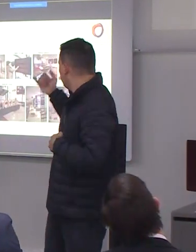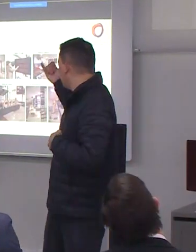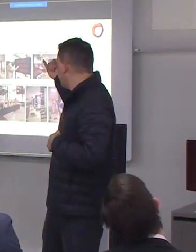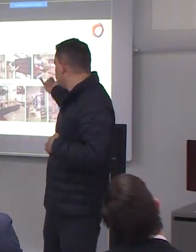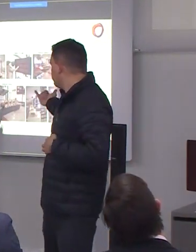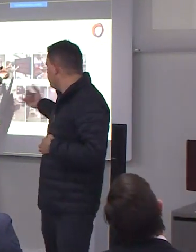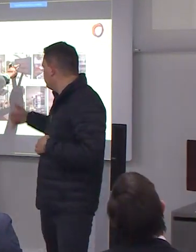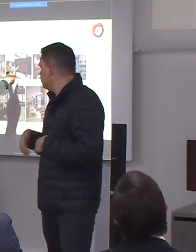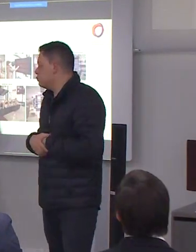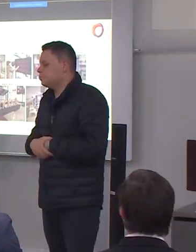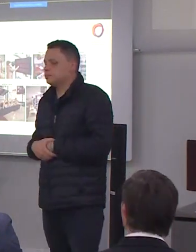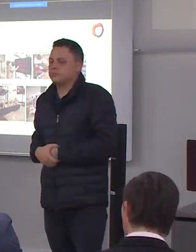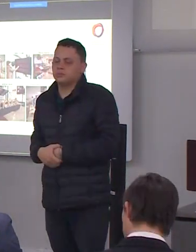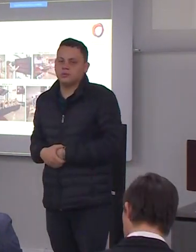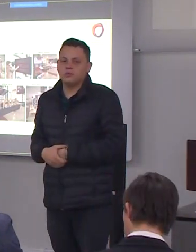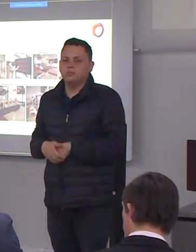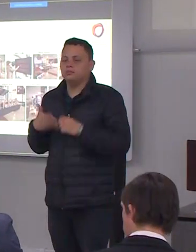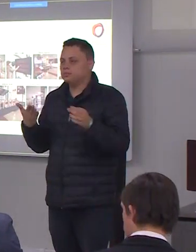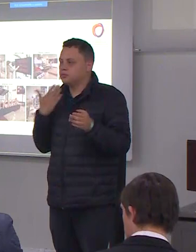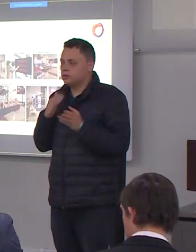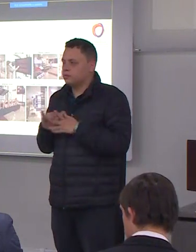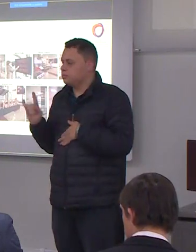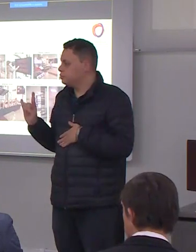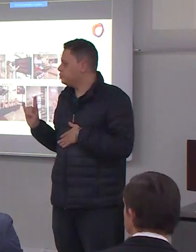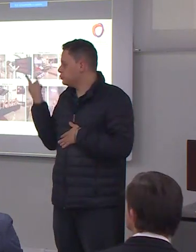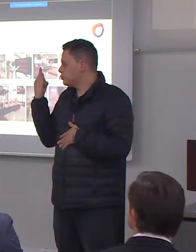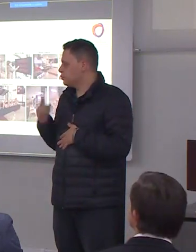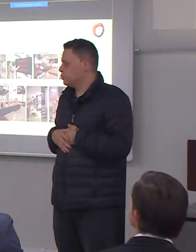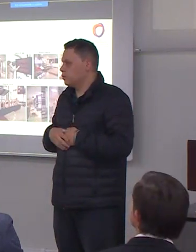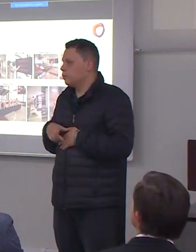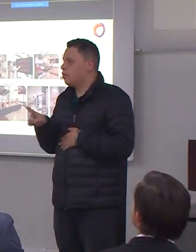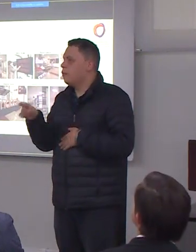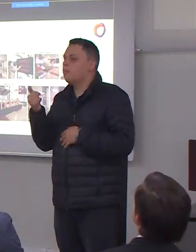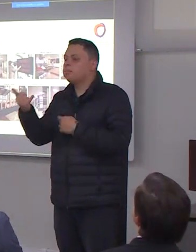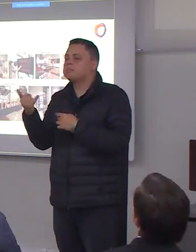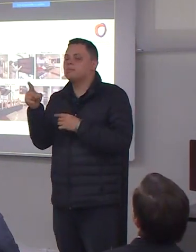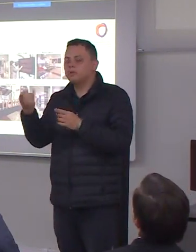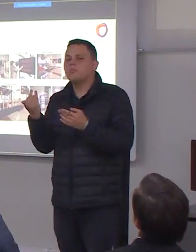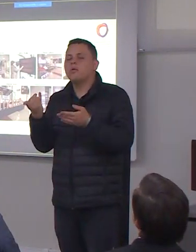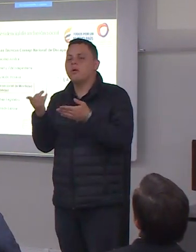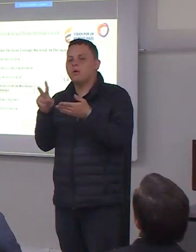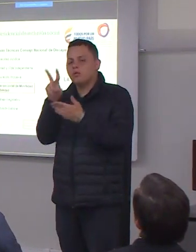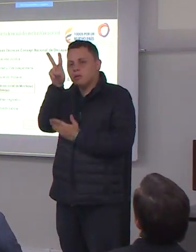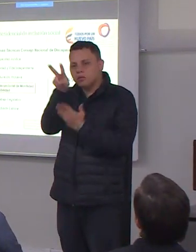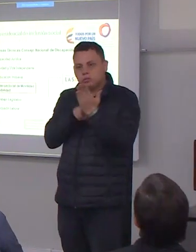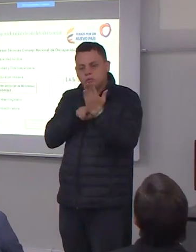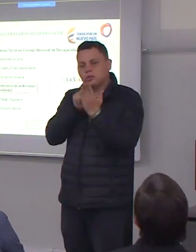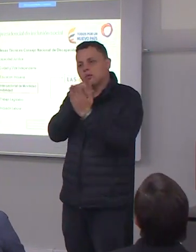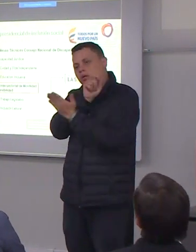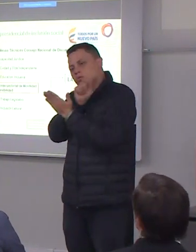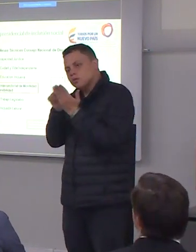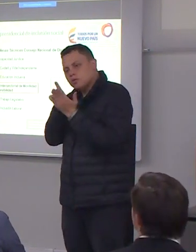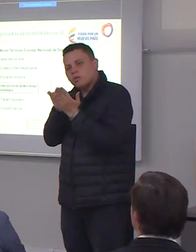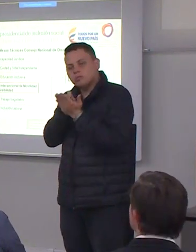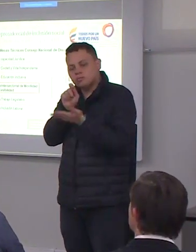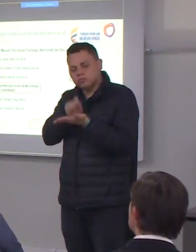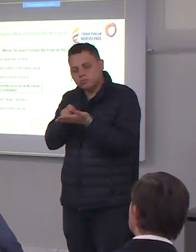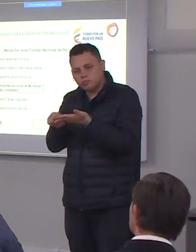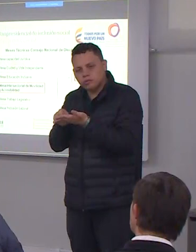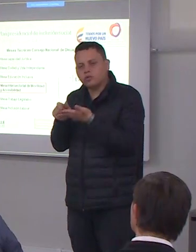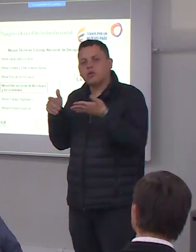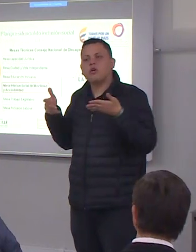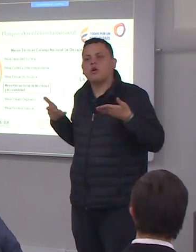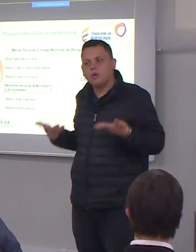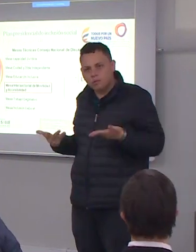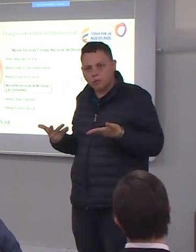ven aquí entonces por lo menos aprender que existe y como es la lectura y la escritura y todo esto